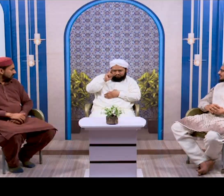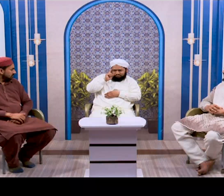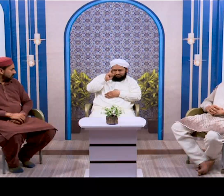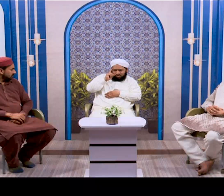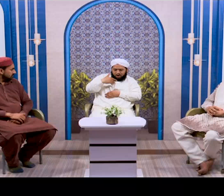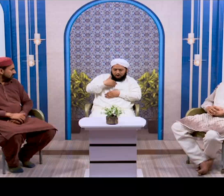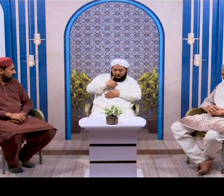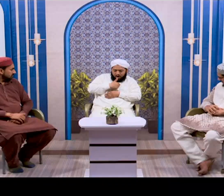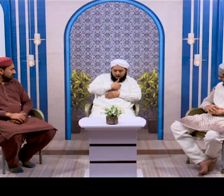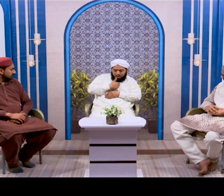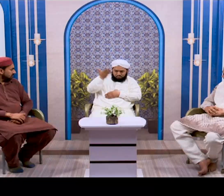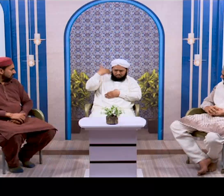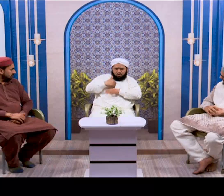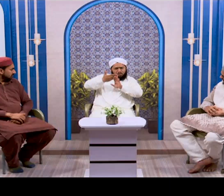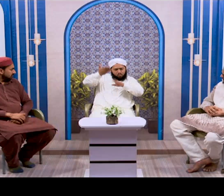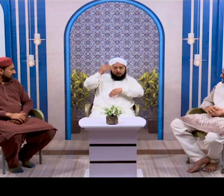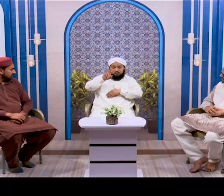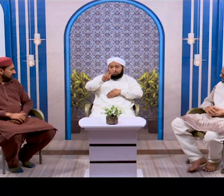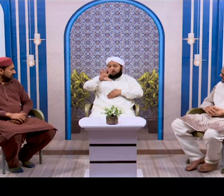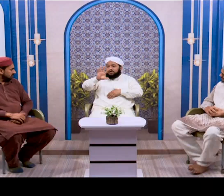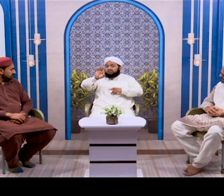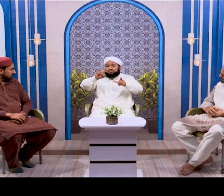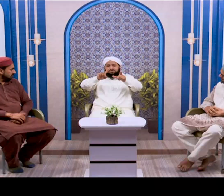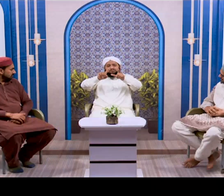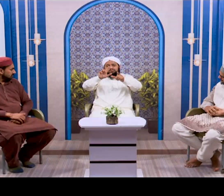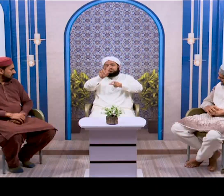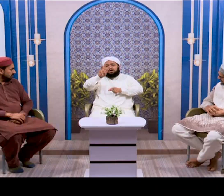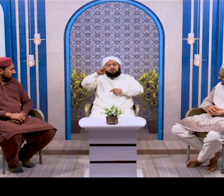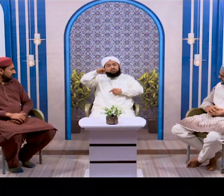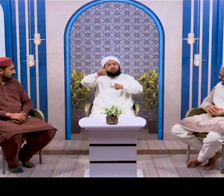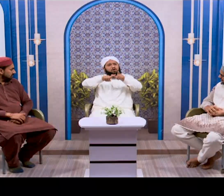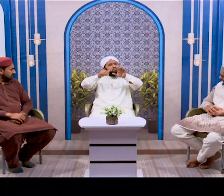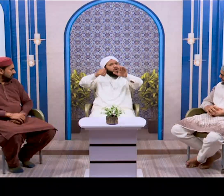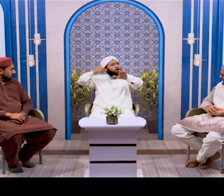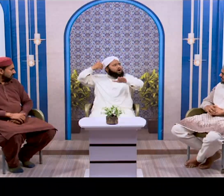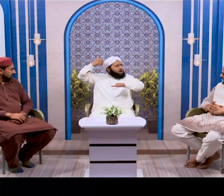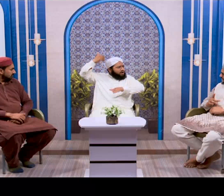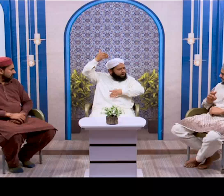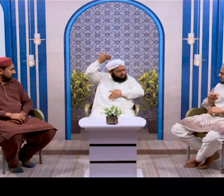2500 برس بعد امت مصطفیٰ کی مدد فرمائی۔ شب معراج میں 50 نمازوں کے بجائے